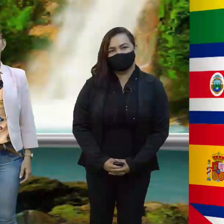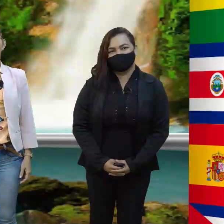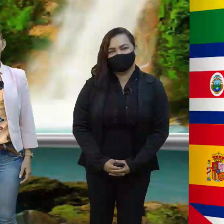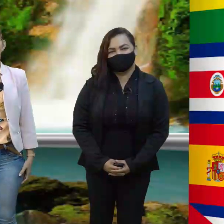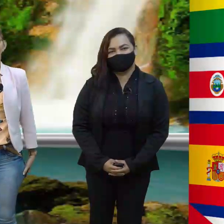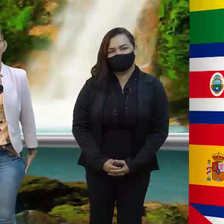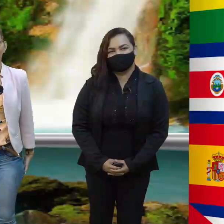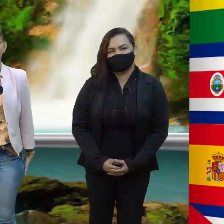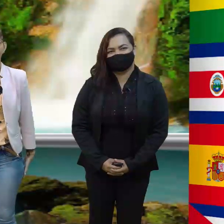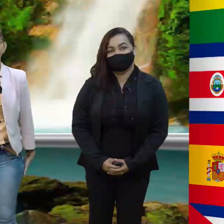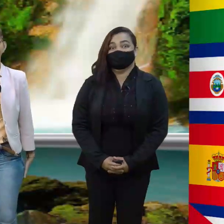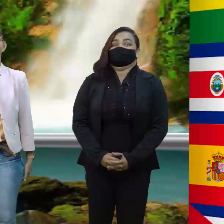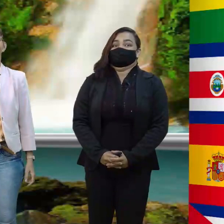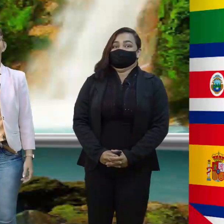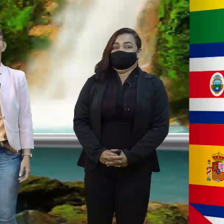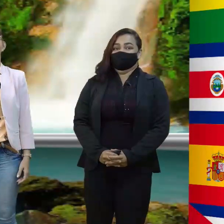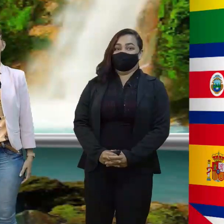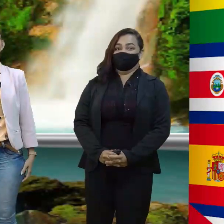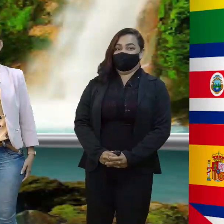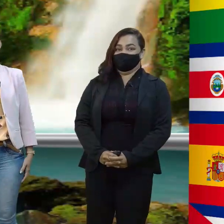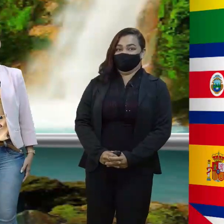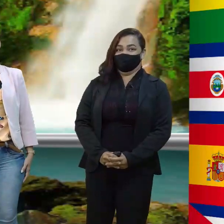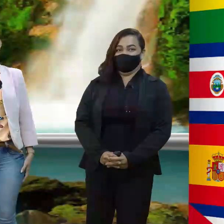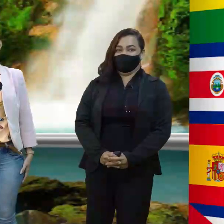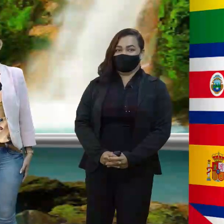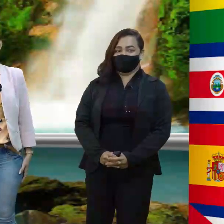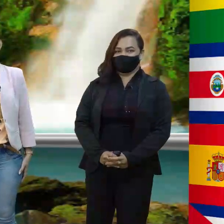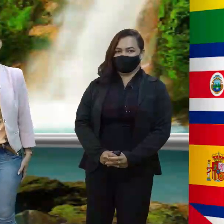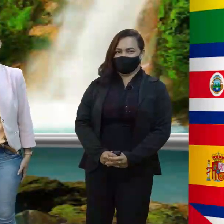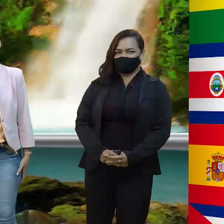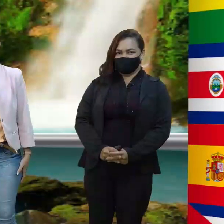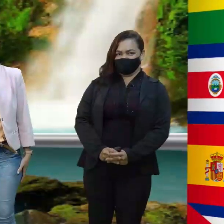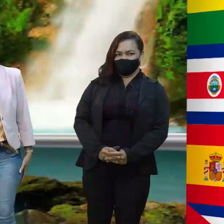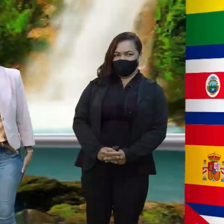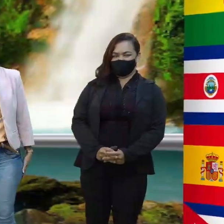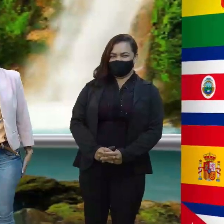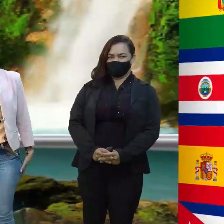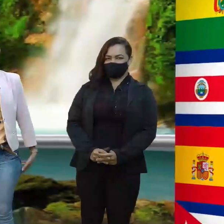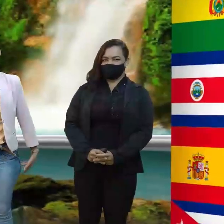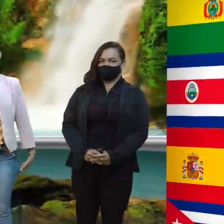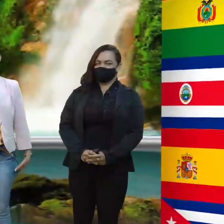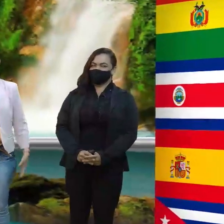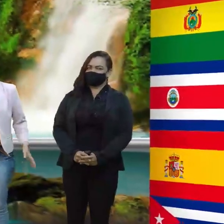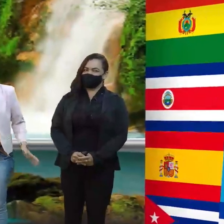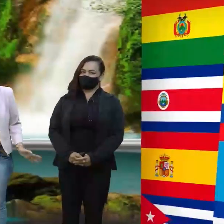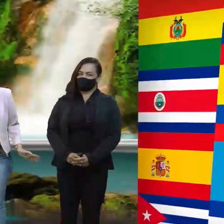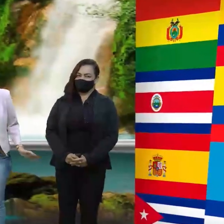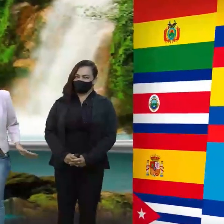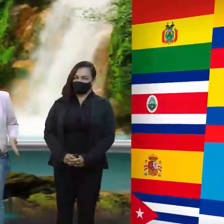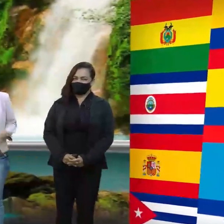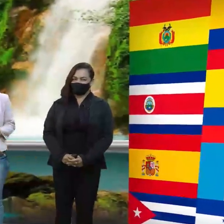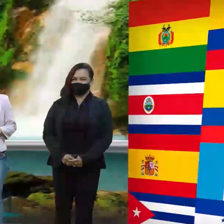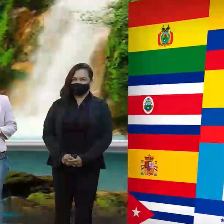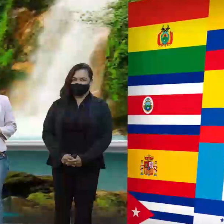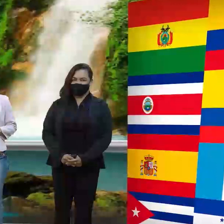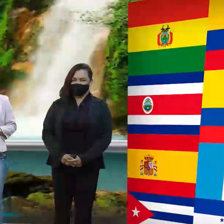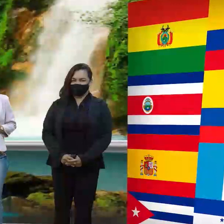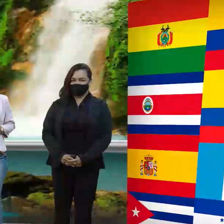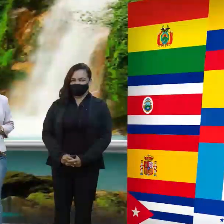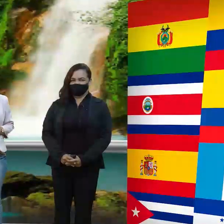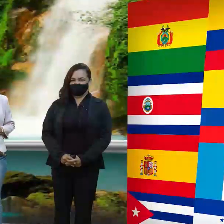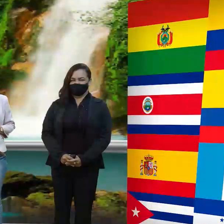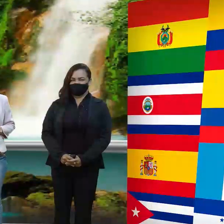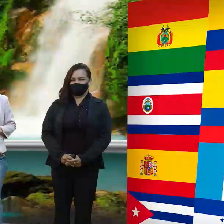E aí, estudaram? Como é que foi a resolução dessa atividade? Fizeram tudo